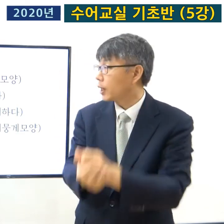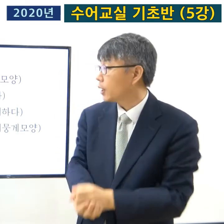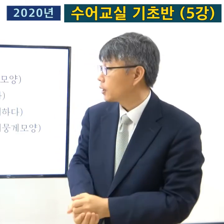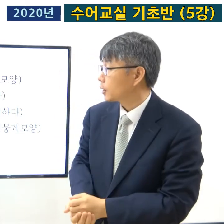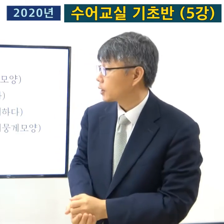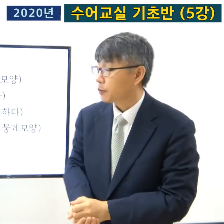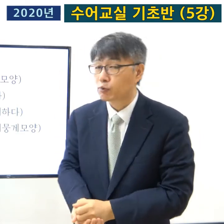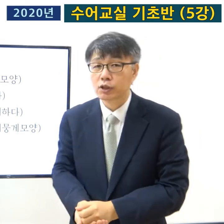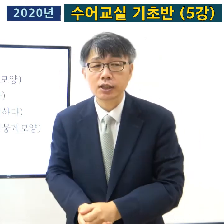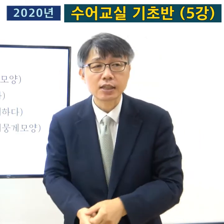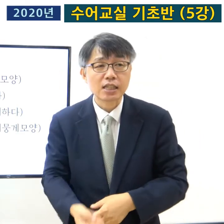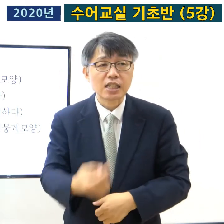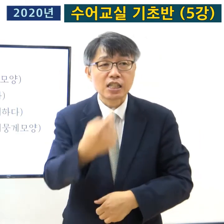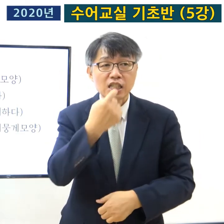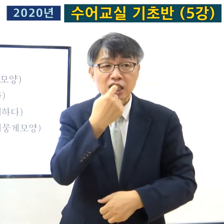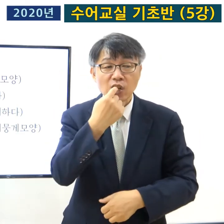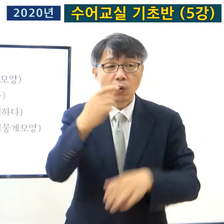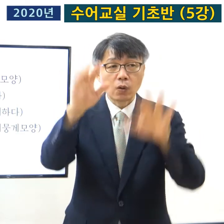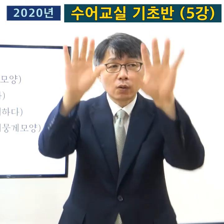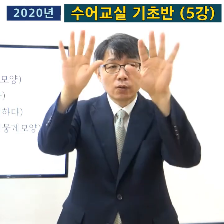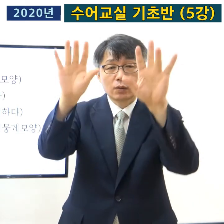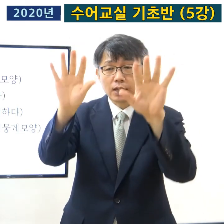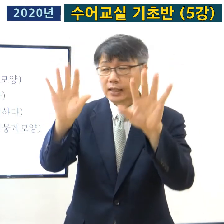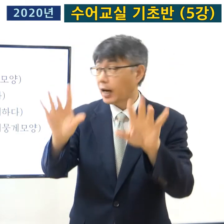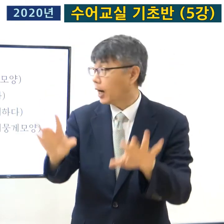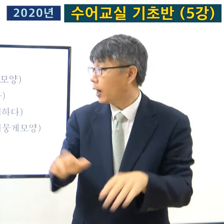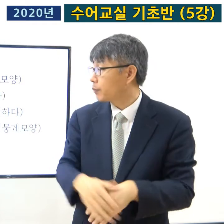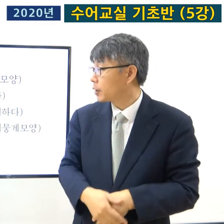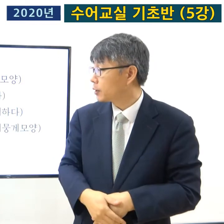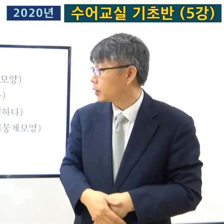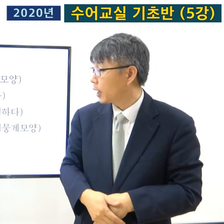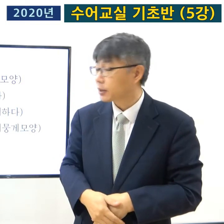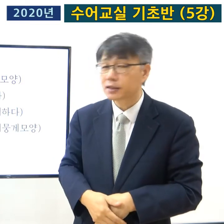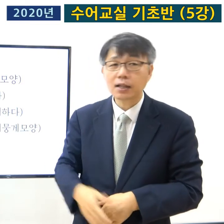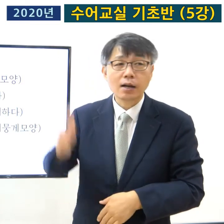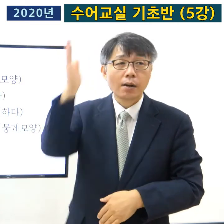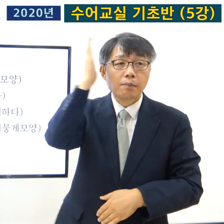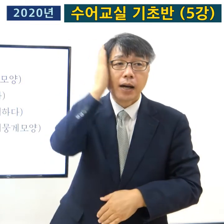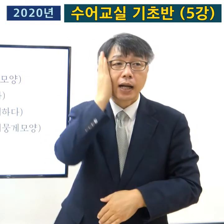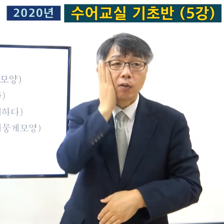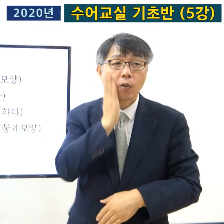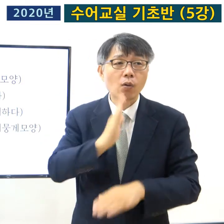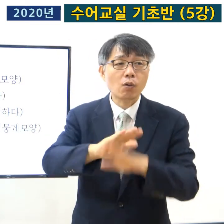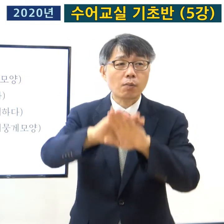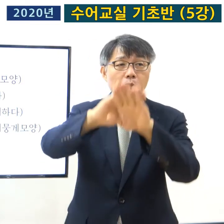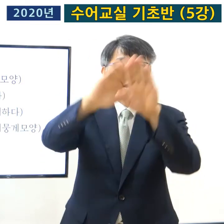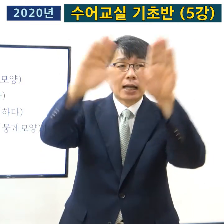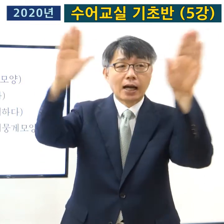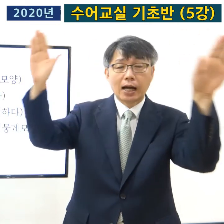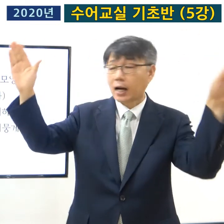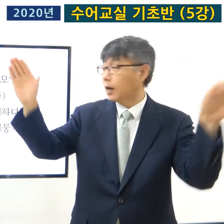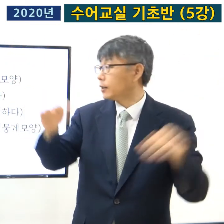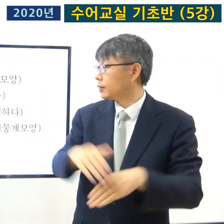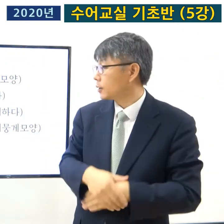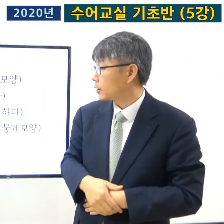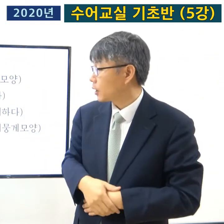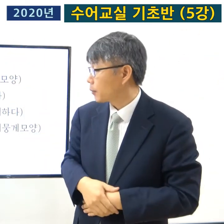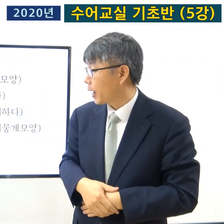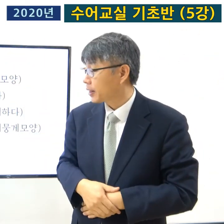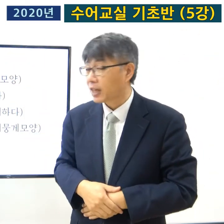불입니다. 그 다음에 눈은 희고 내리다. 하늘은 파랗고 밝다. 그 다음에